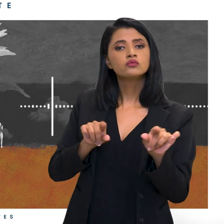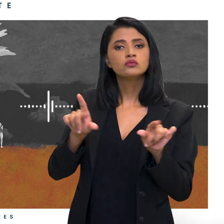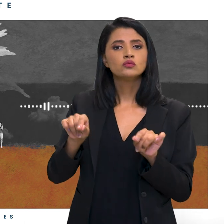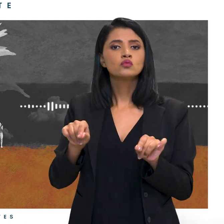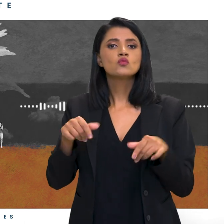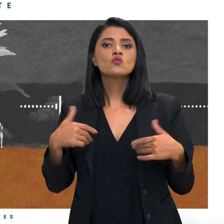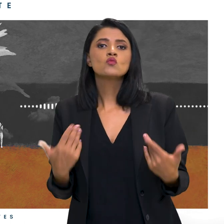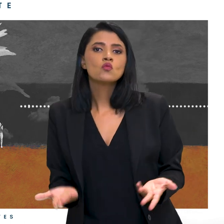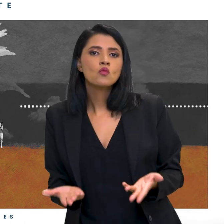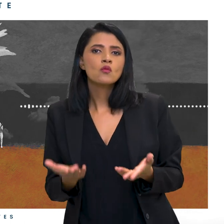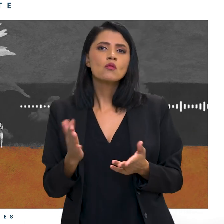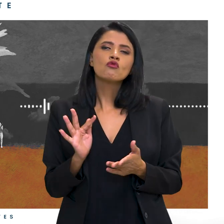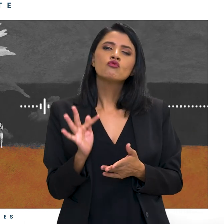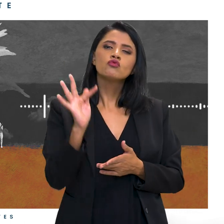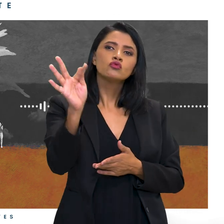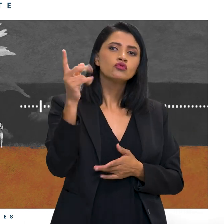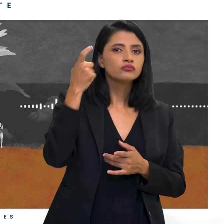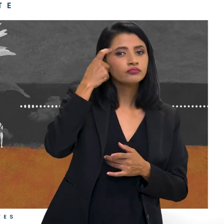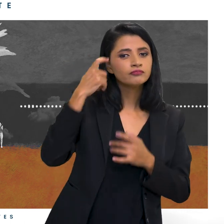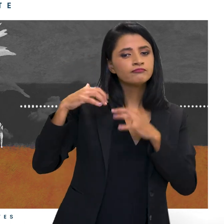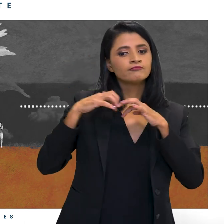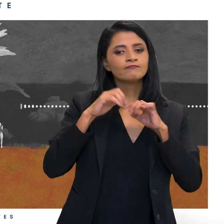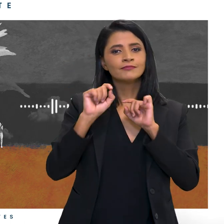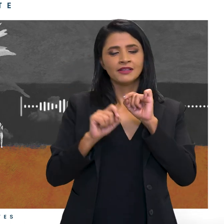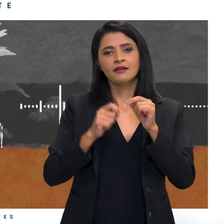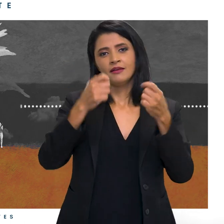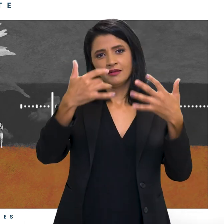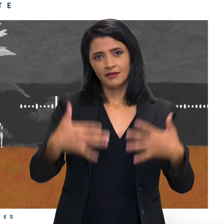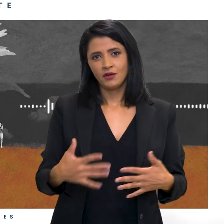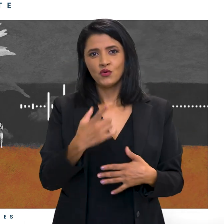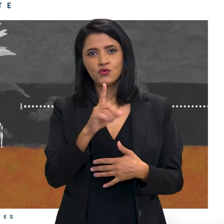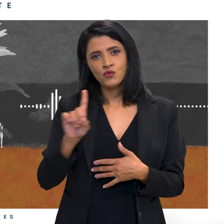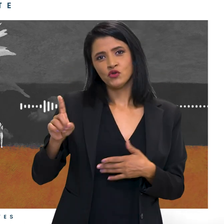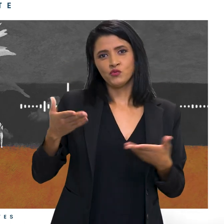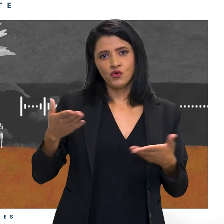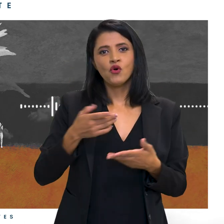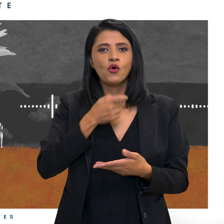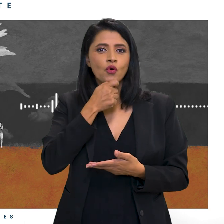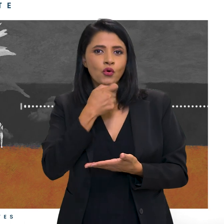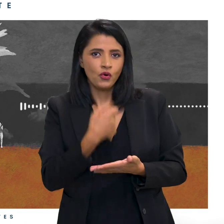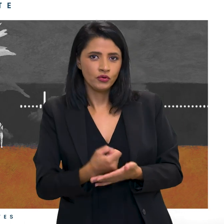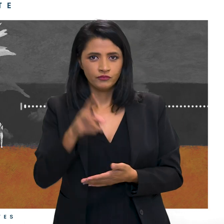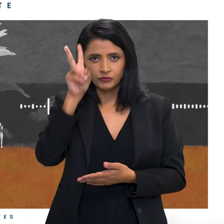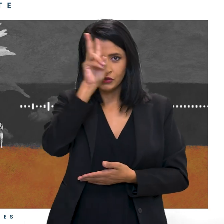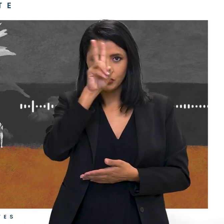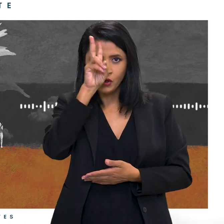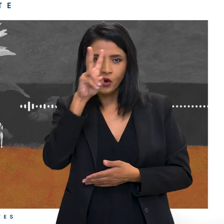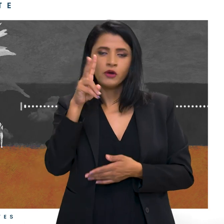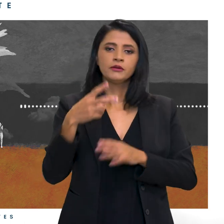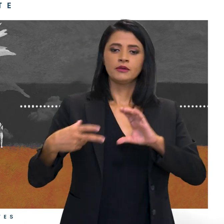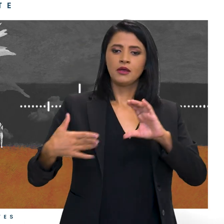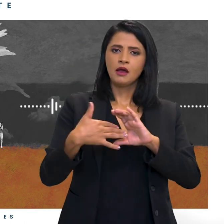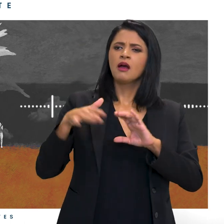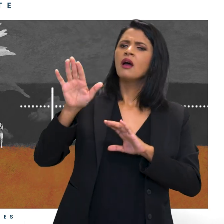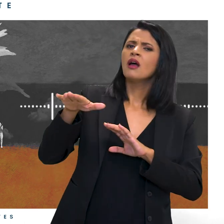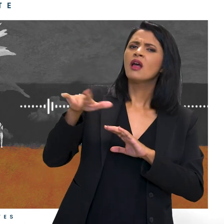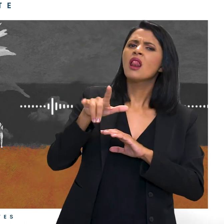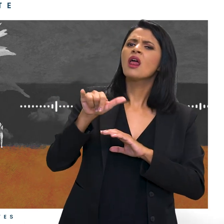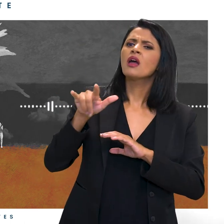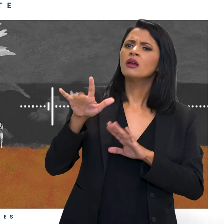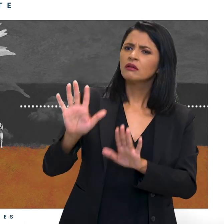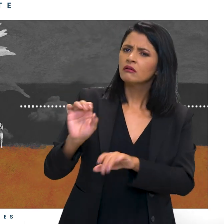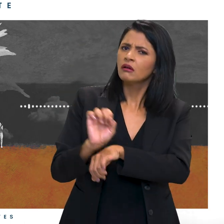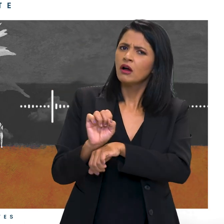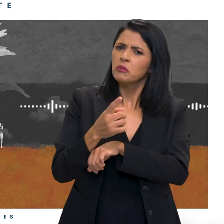Quais os caminhos escolhidos? Quais os horizontes? É o que a gente narra neste último episódio de Histórias Raras. Ei,